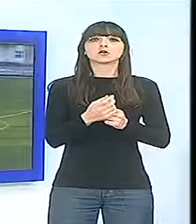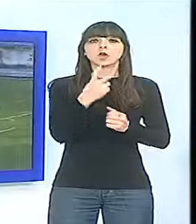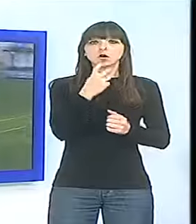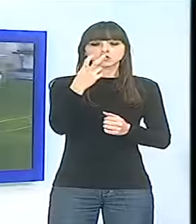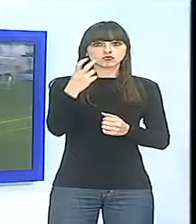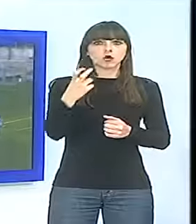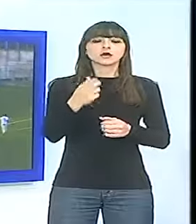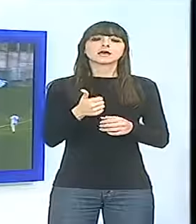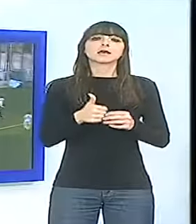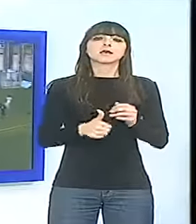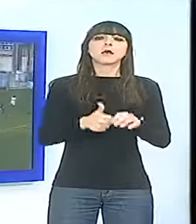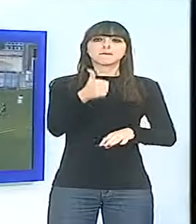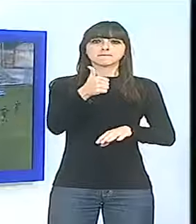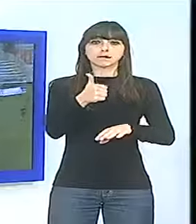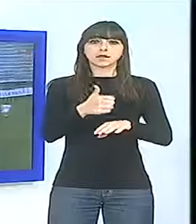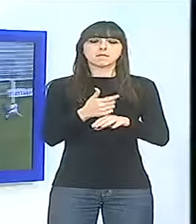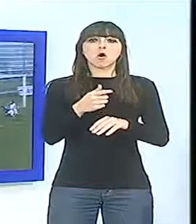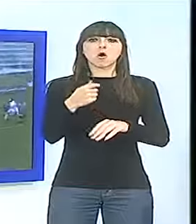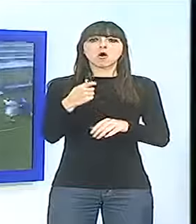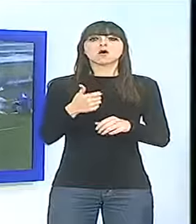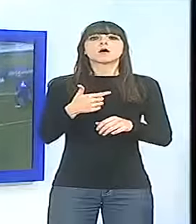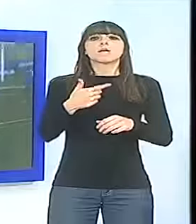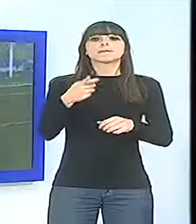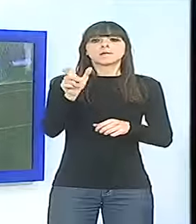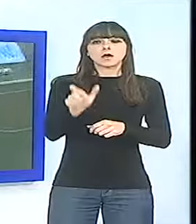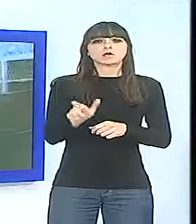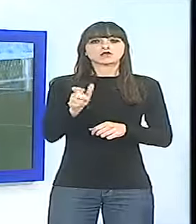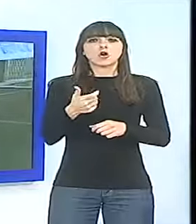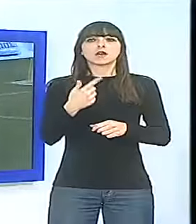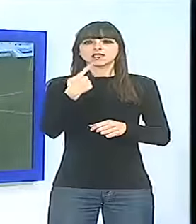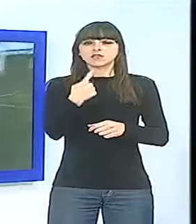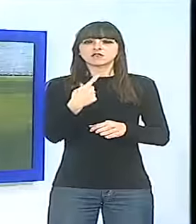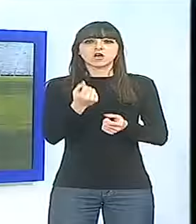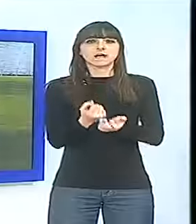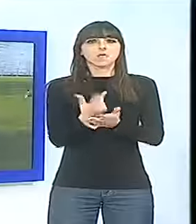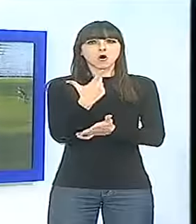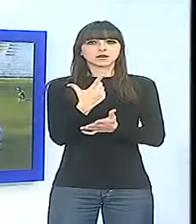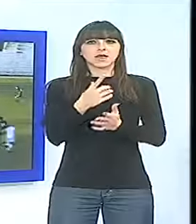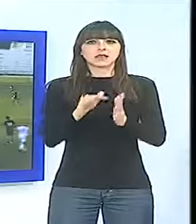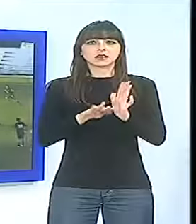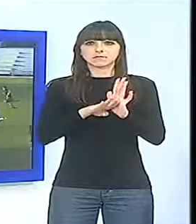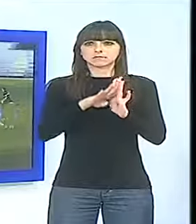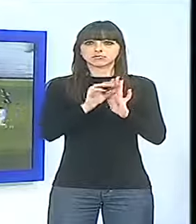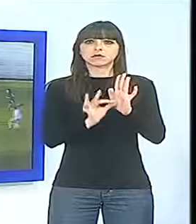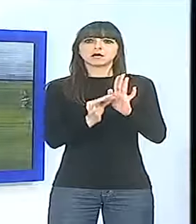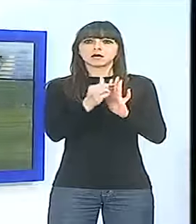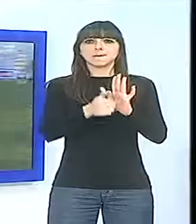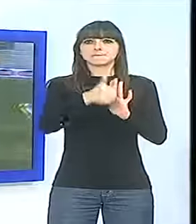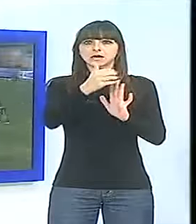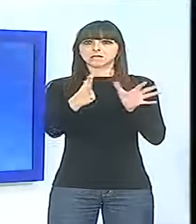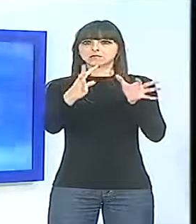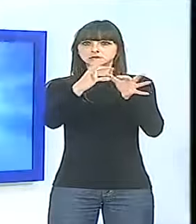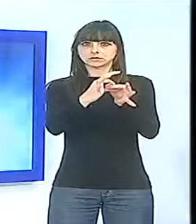è stato tra i protagonisti della vittoria di domenica contro il Fidenza, ecco perché secondo lui è stato importante agganciare il